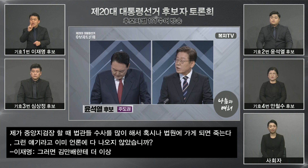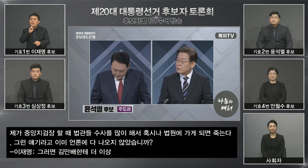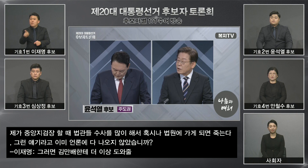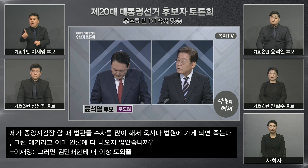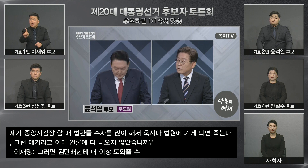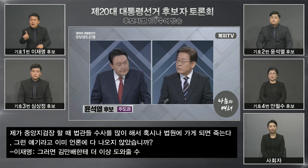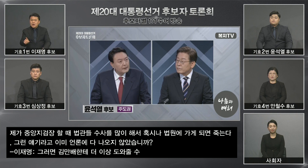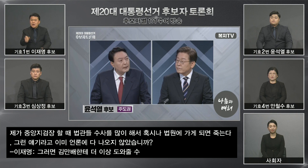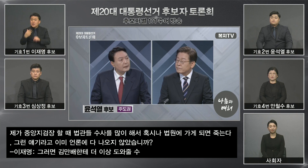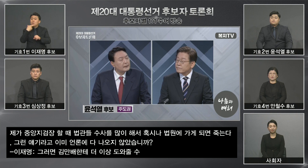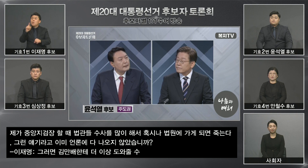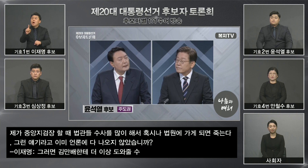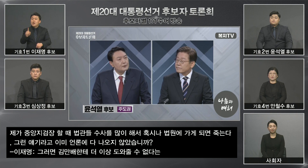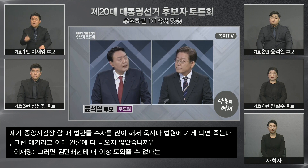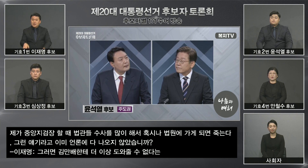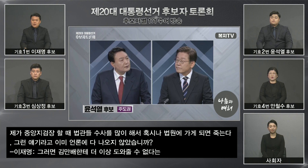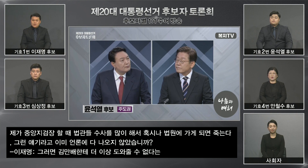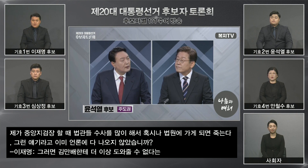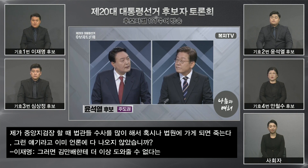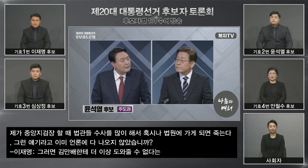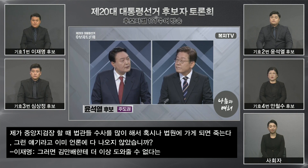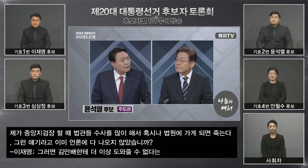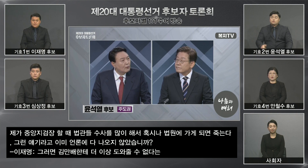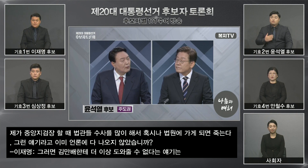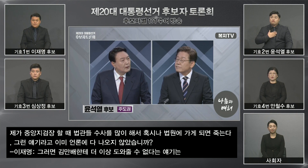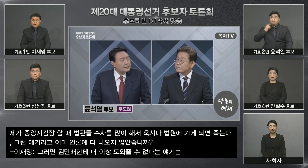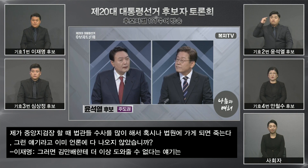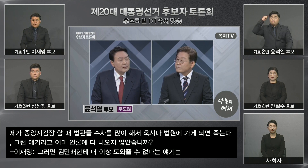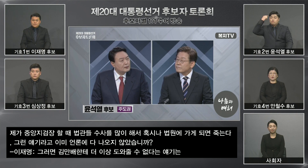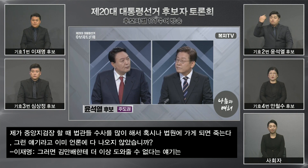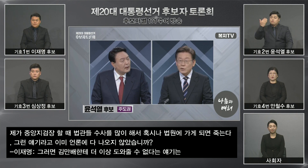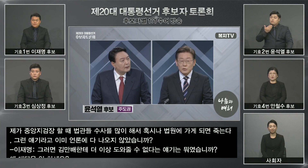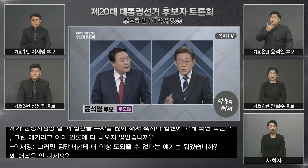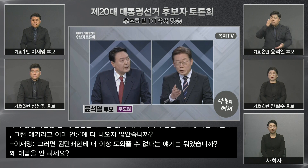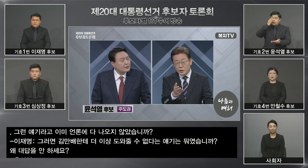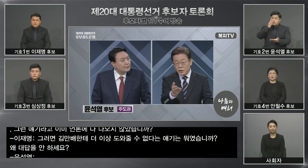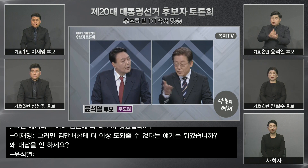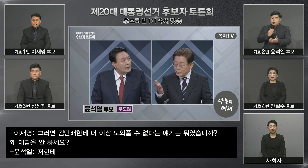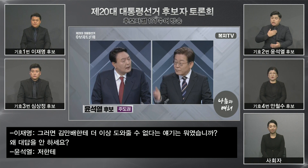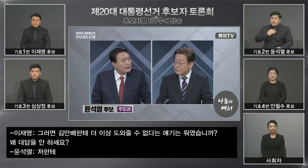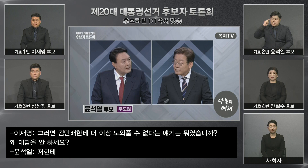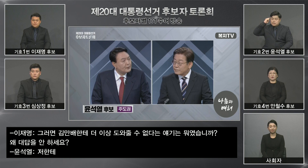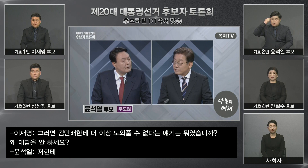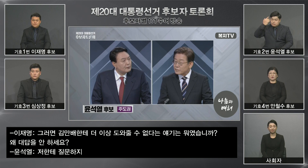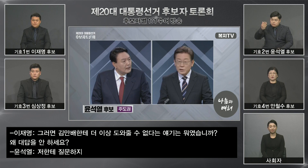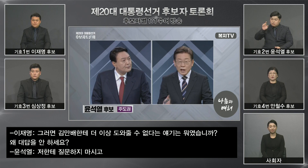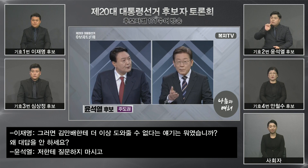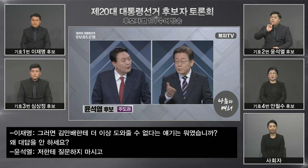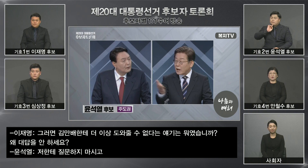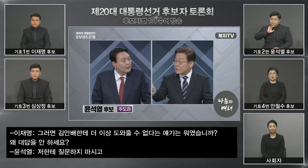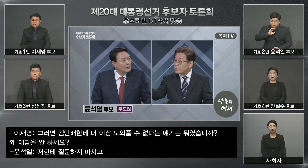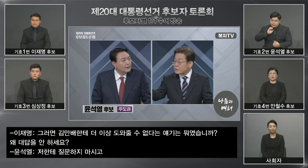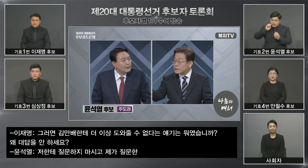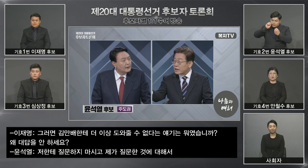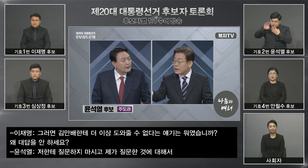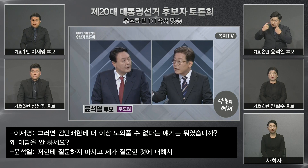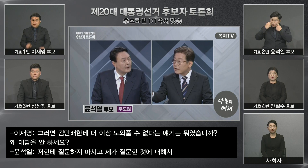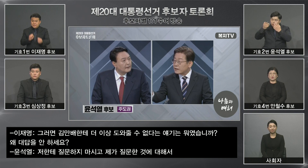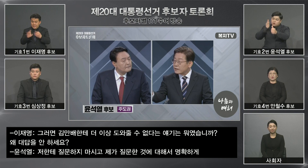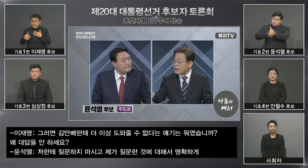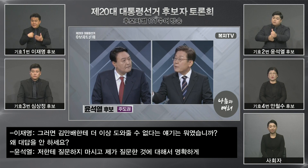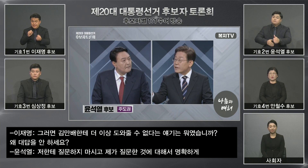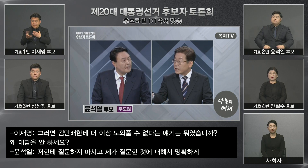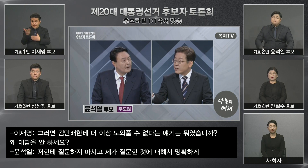그 대답을 안 하세요? 하겠습니다. 저한테 질문하지 마시고 제가 질문한 거에 대해서 명확하게 답변을 좀 하십시오. 답이 그겁니다.